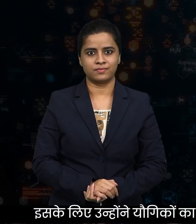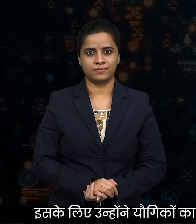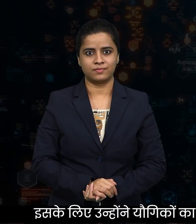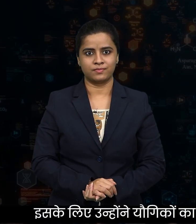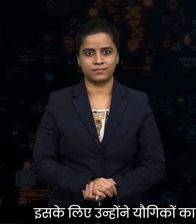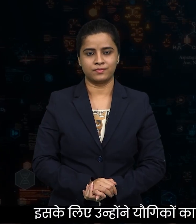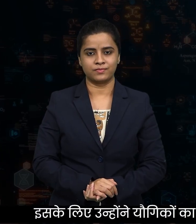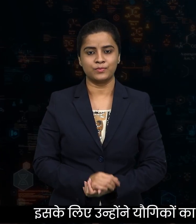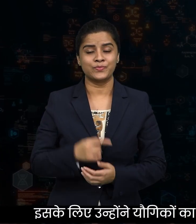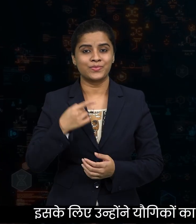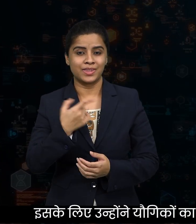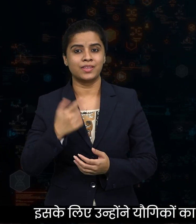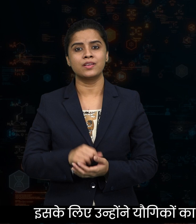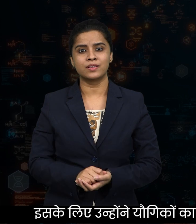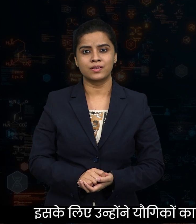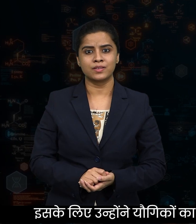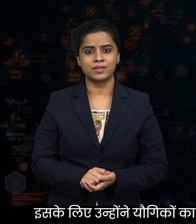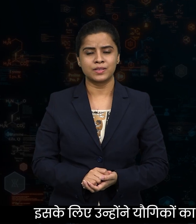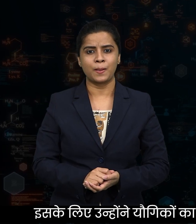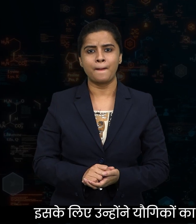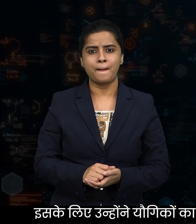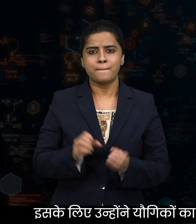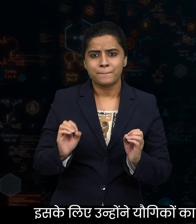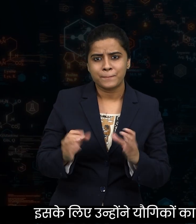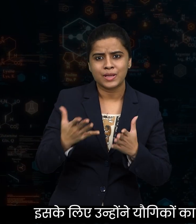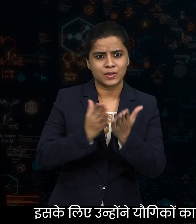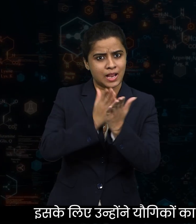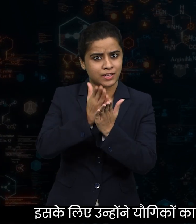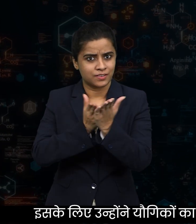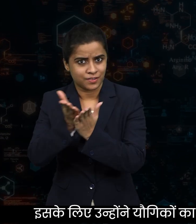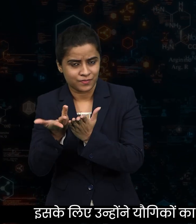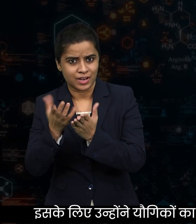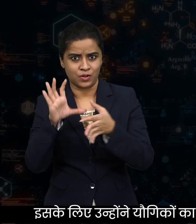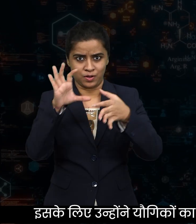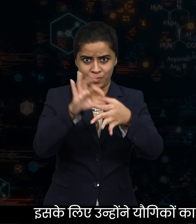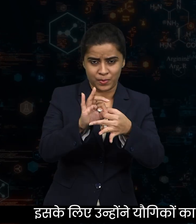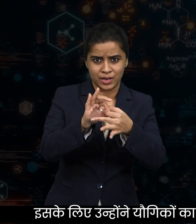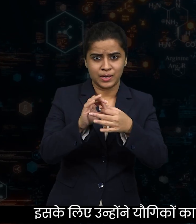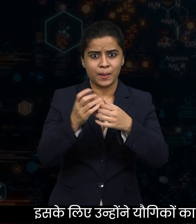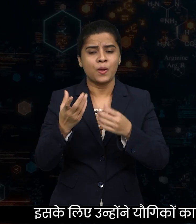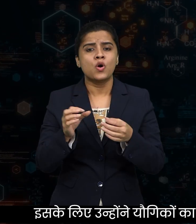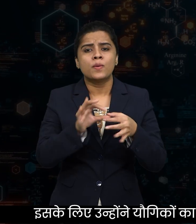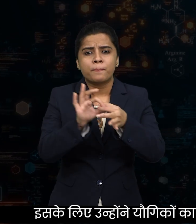इसके लिए उन्होंने यौगिकों का वर्गीकरण उनके बीच पाए जाने वाली